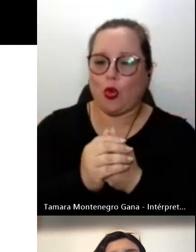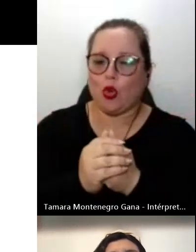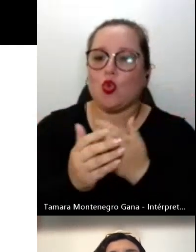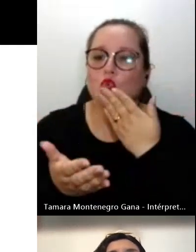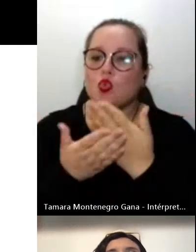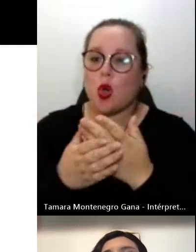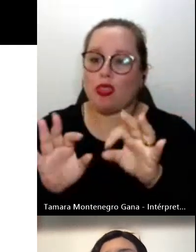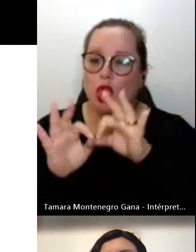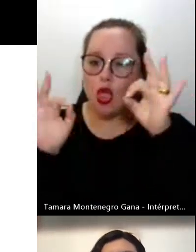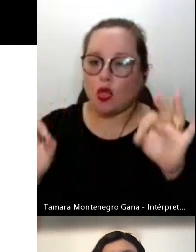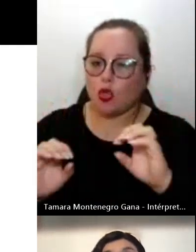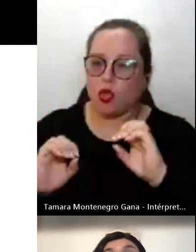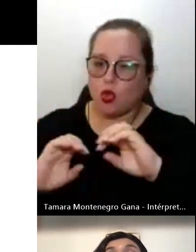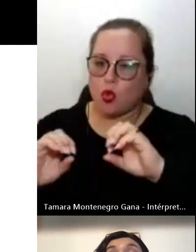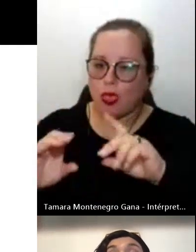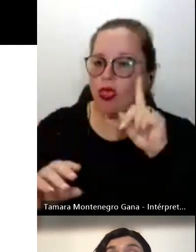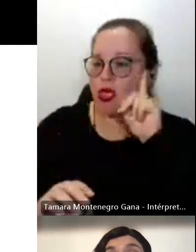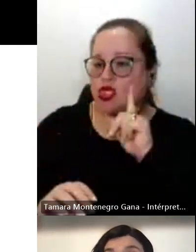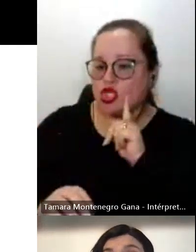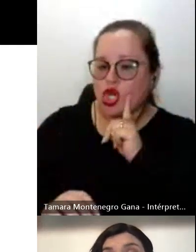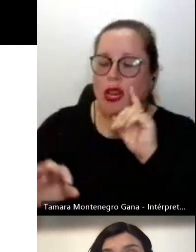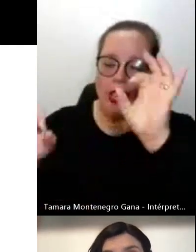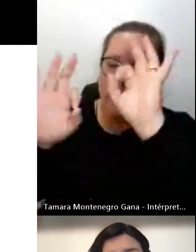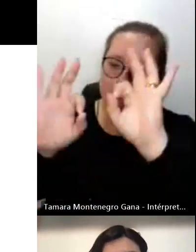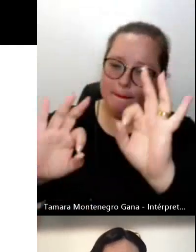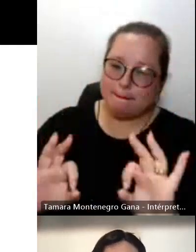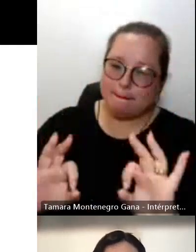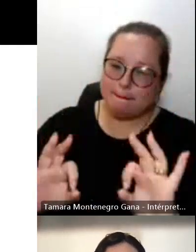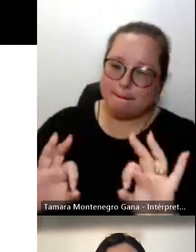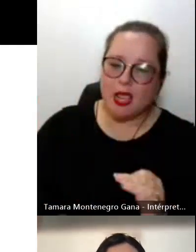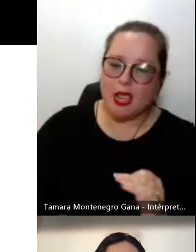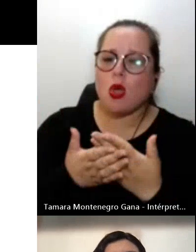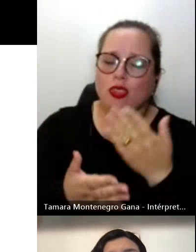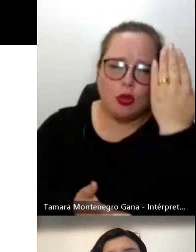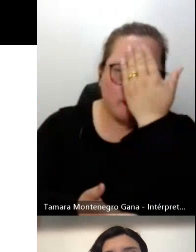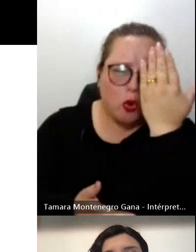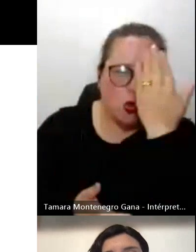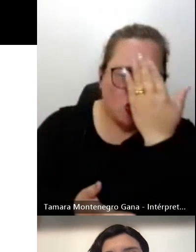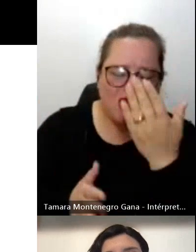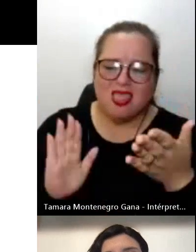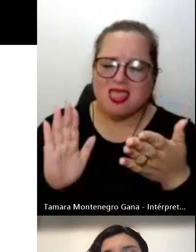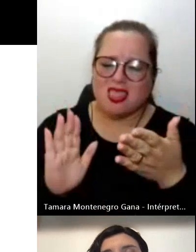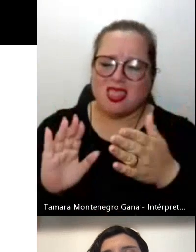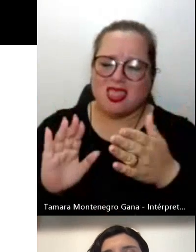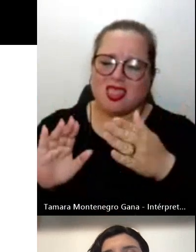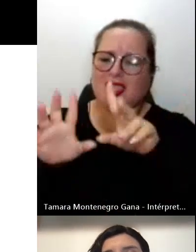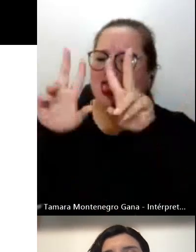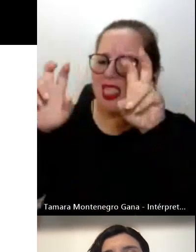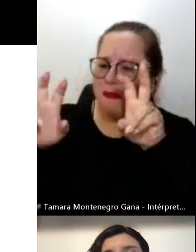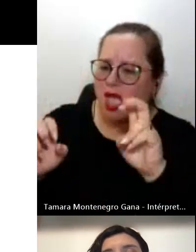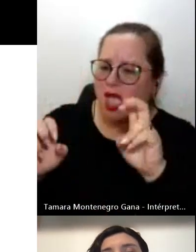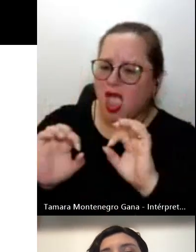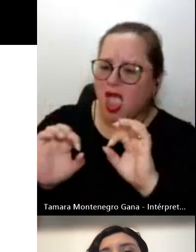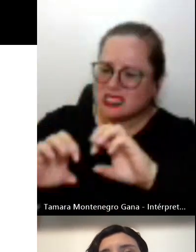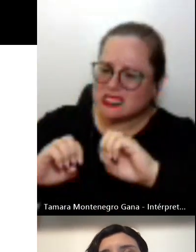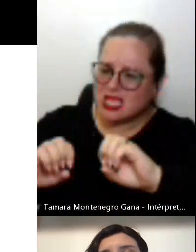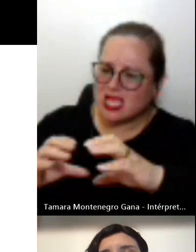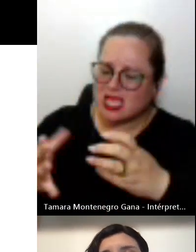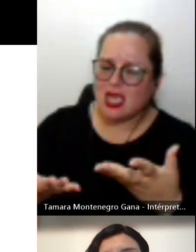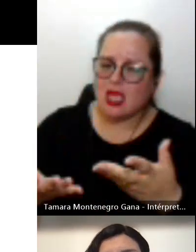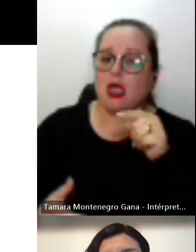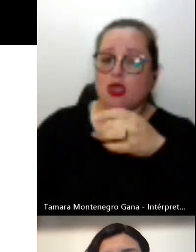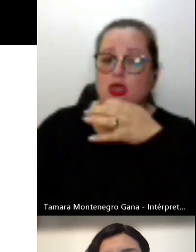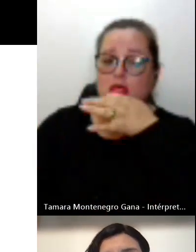educadores sordos describen su preocupación por la enseñanza. Ellos dicen que es muy